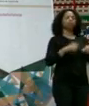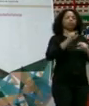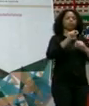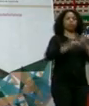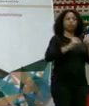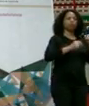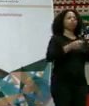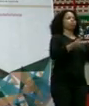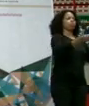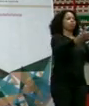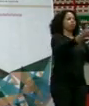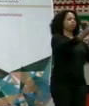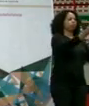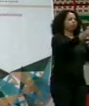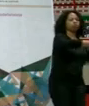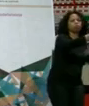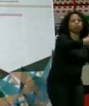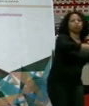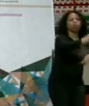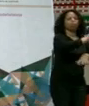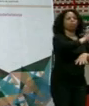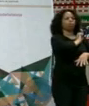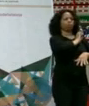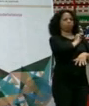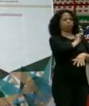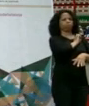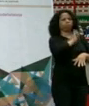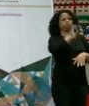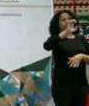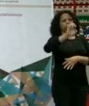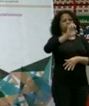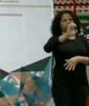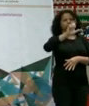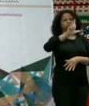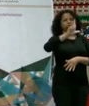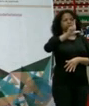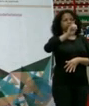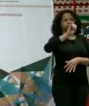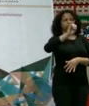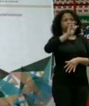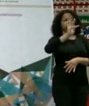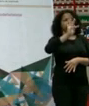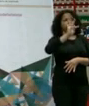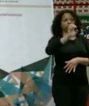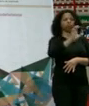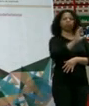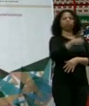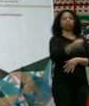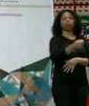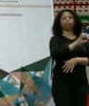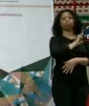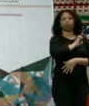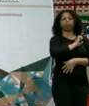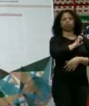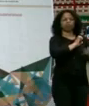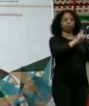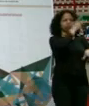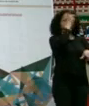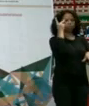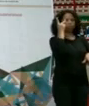medidas administrativas em benefício da elite. Nós vamos observar agora as medidas joaninas e vamos ver que